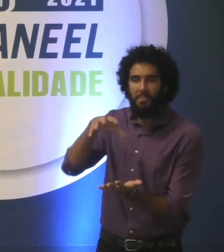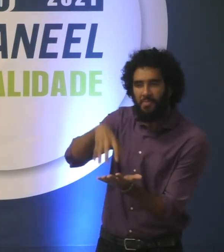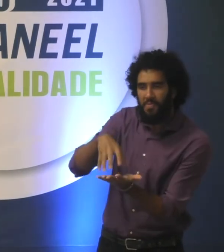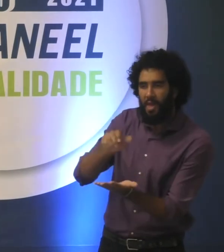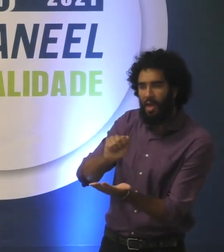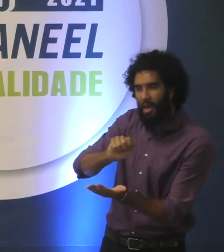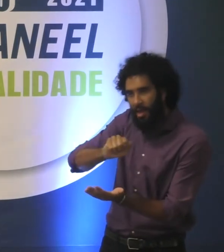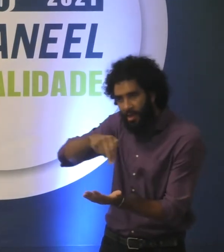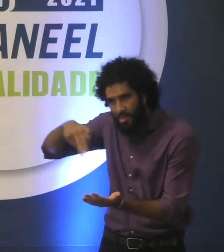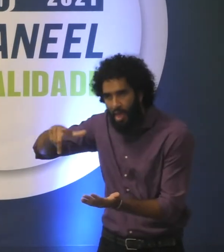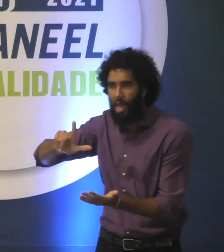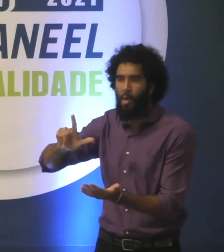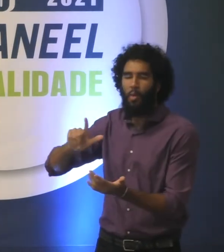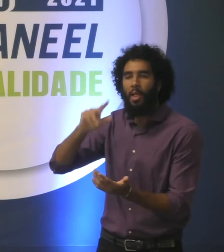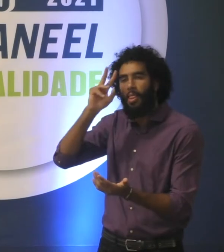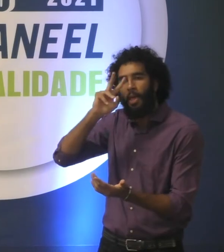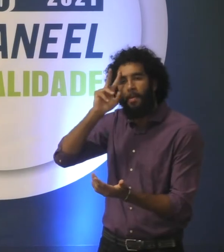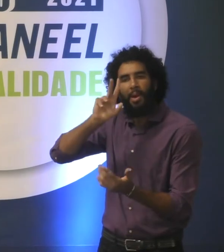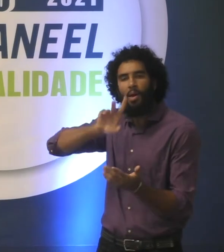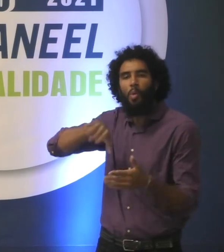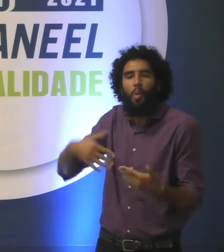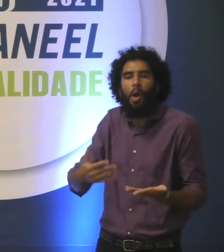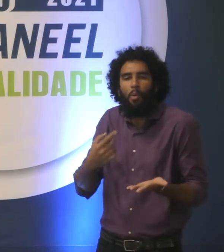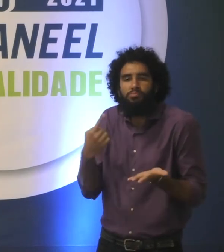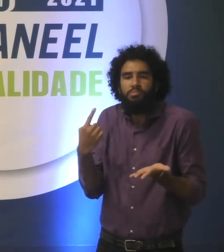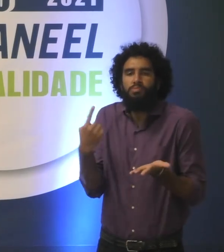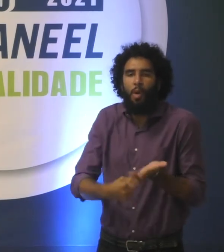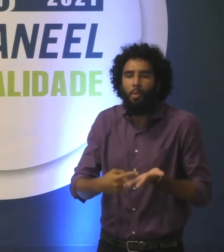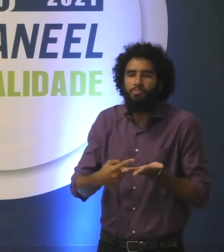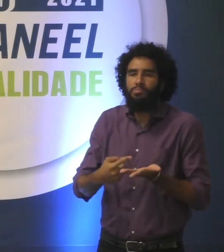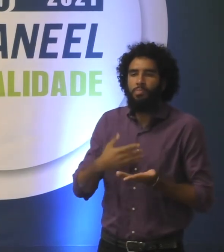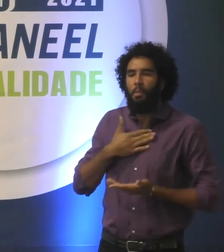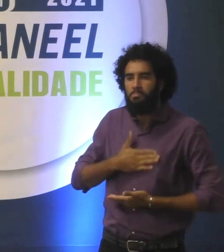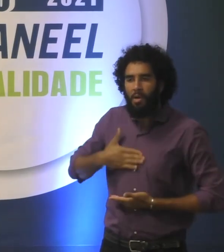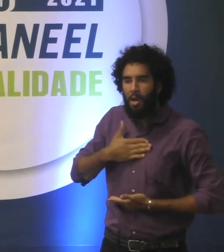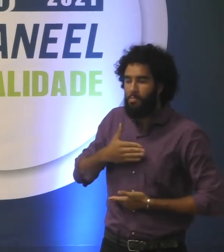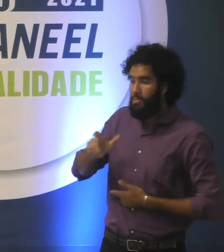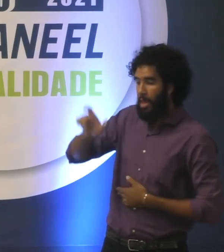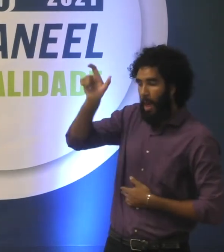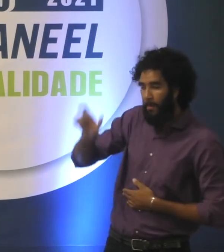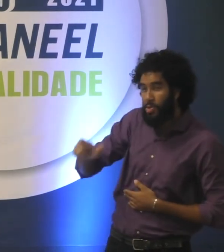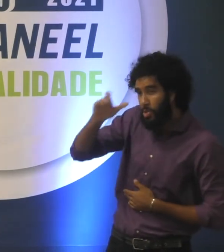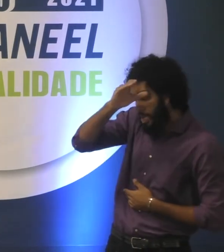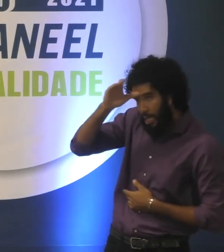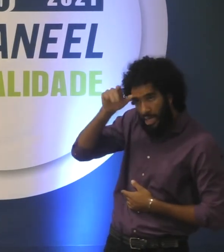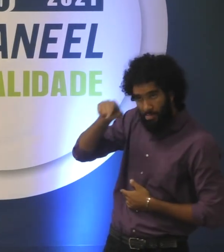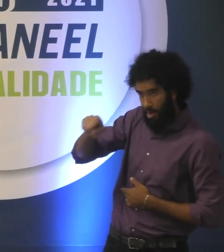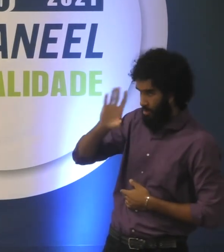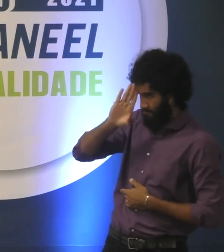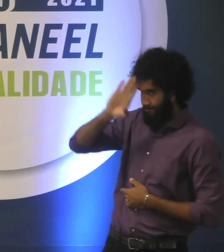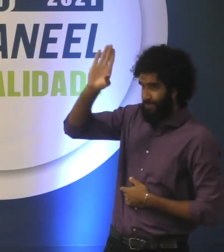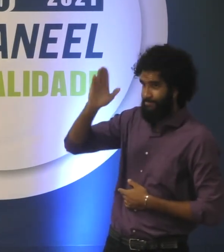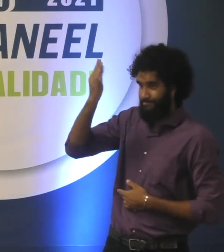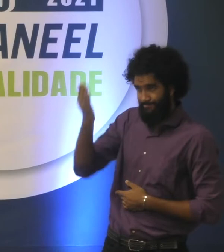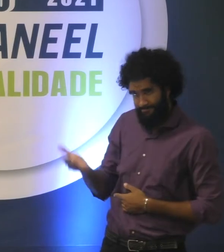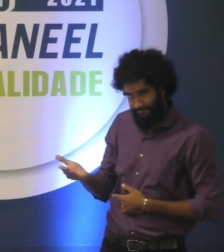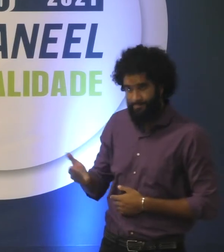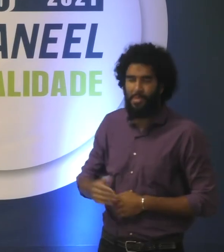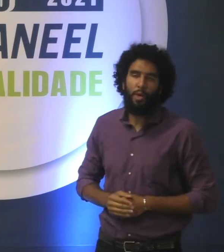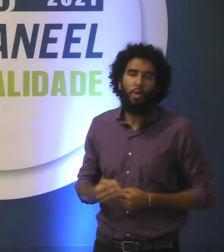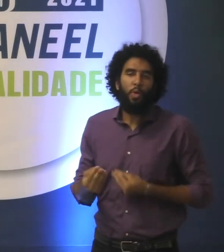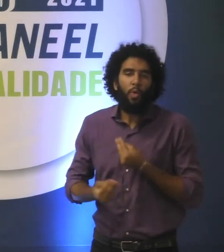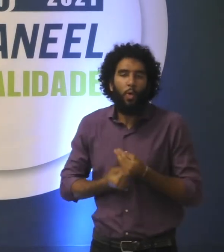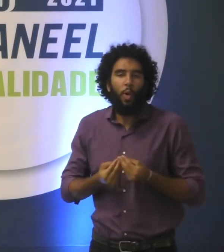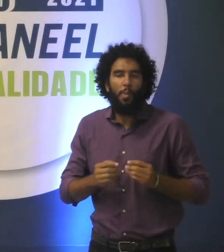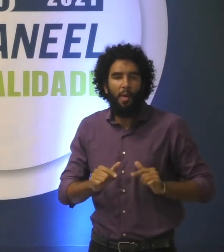reafirmar o seu compromisso com a satisfação do nosso consumidor, que é o nosso maior patrimônio. Por meio de ações